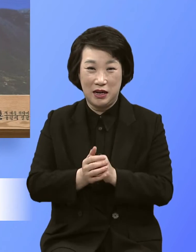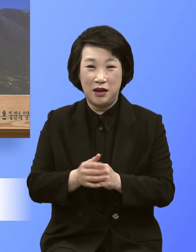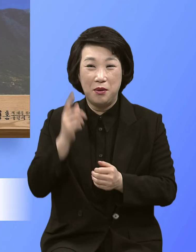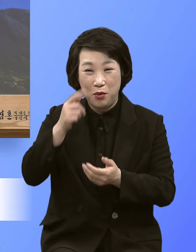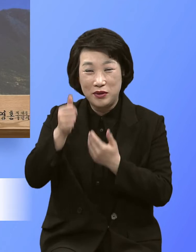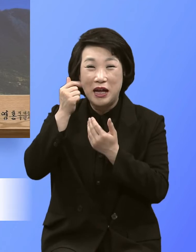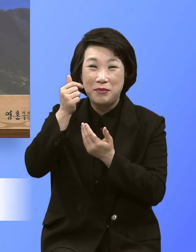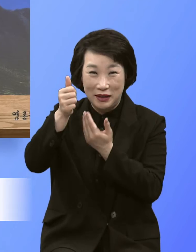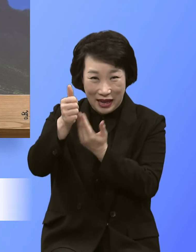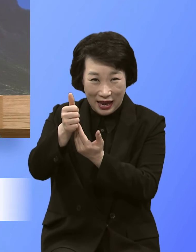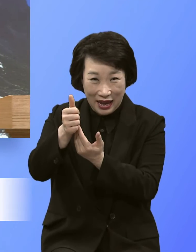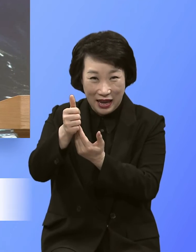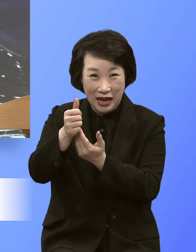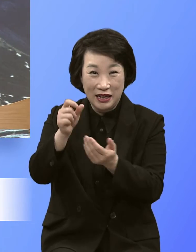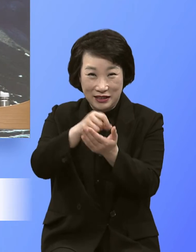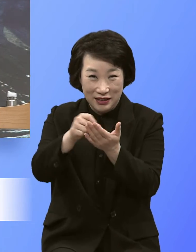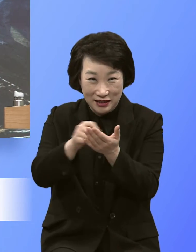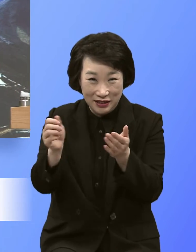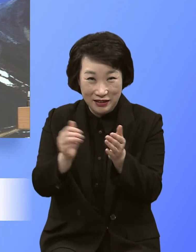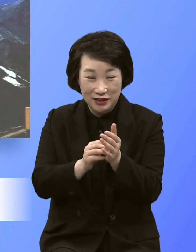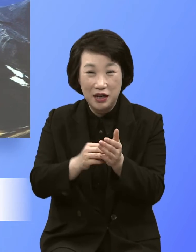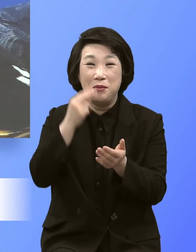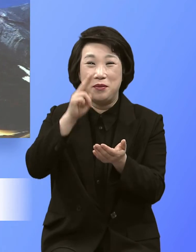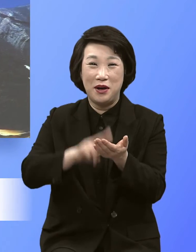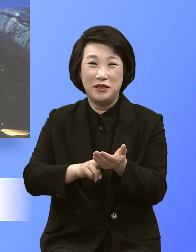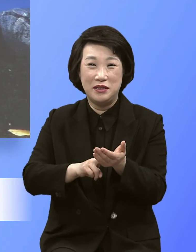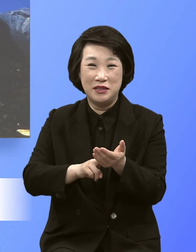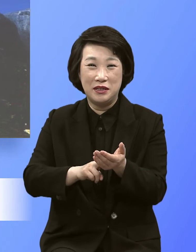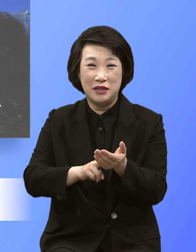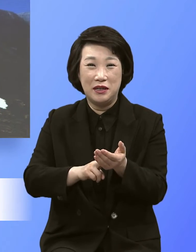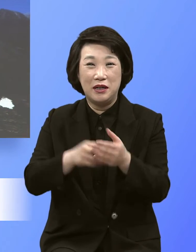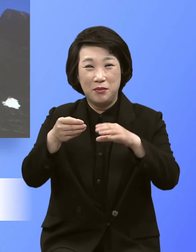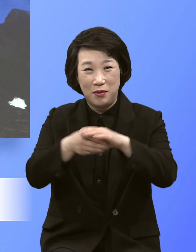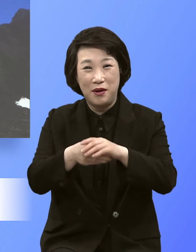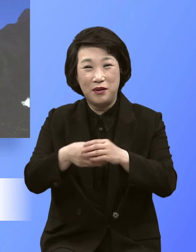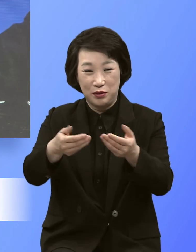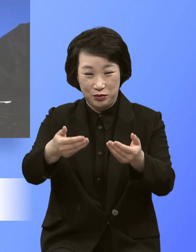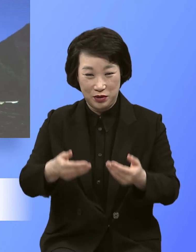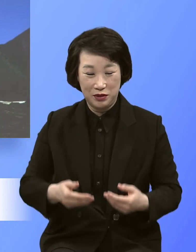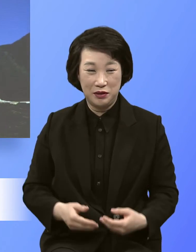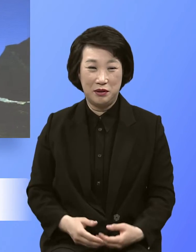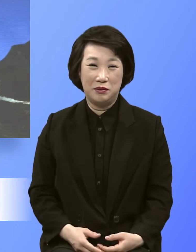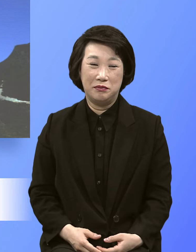목사님께 이렇게 쓰고 이제 편지를 보냈는데